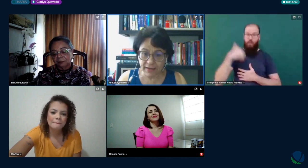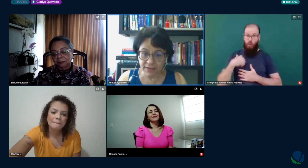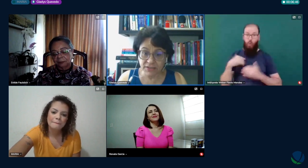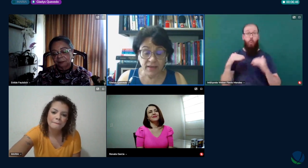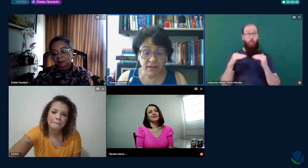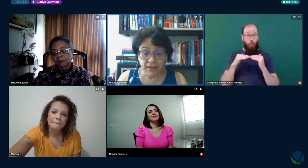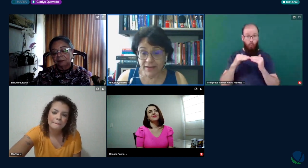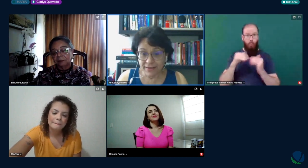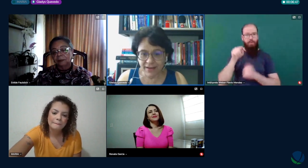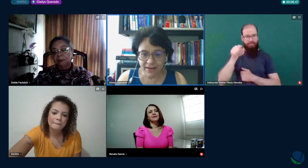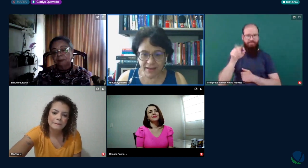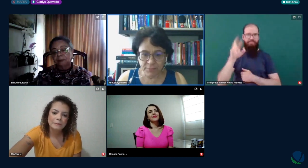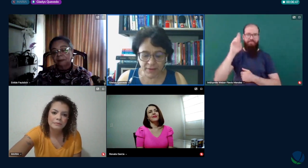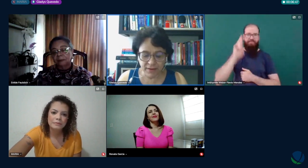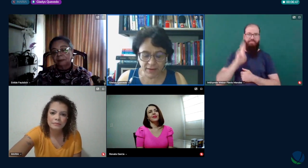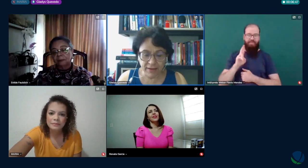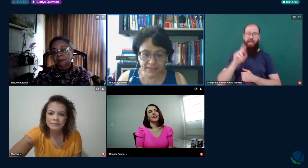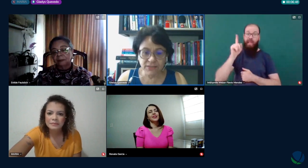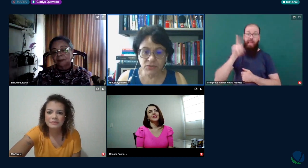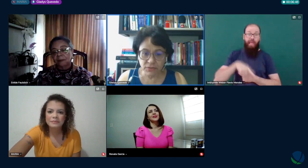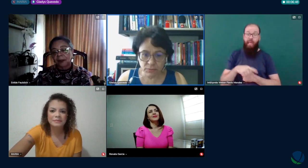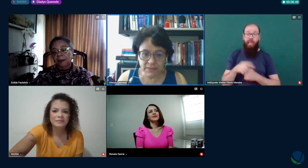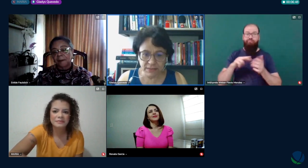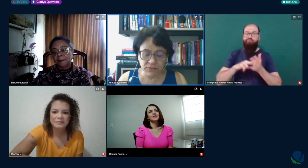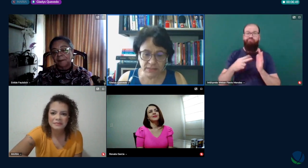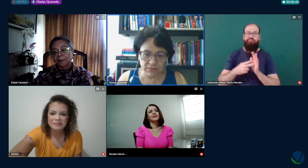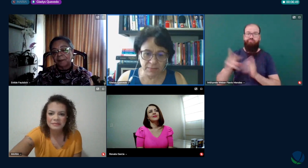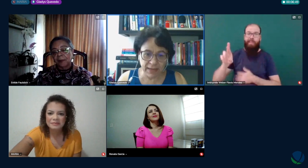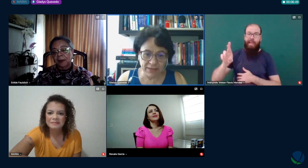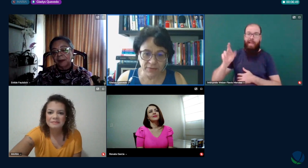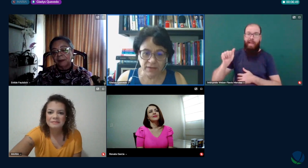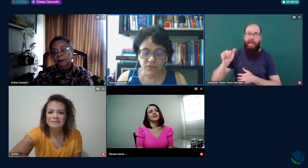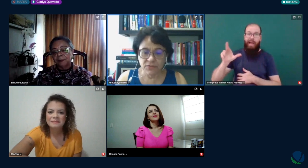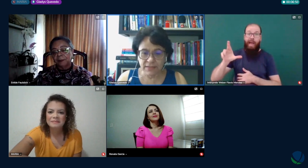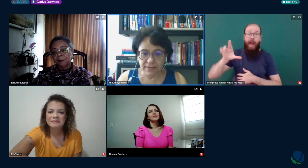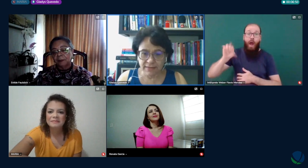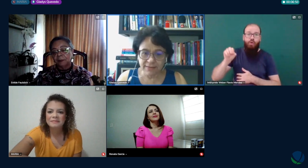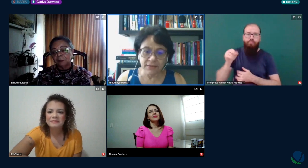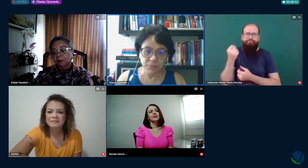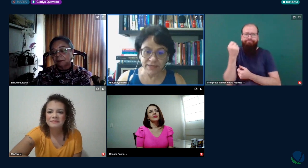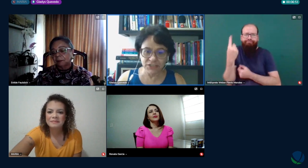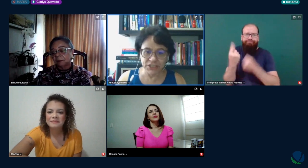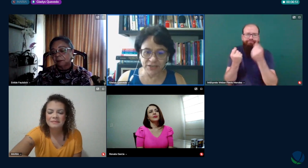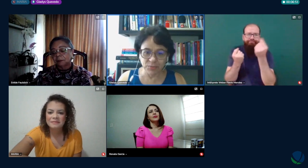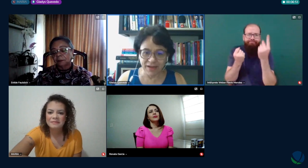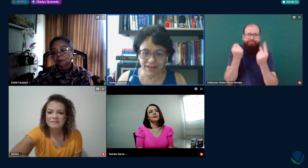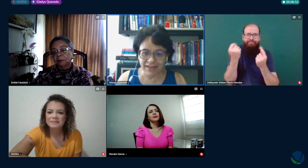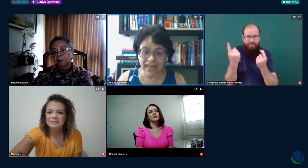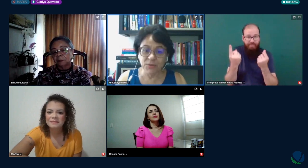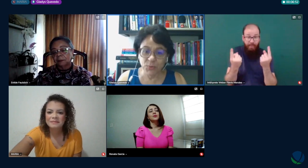uma raridade. E aí é a grande contribuição do seu trabalho. Você está tentando